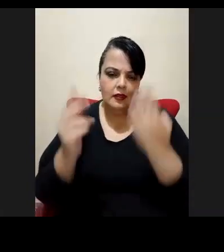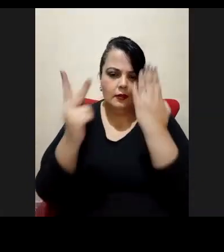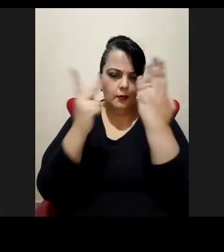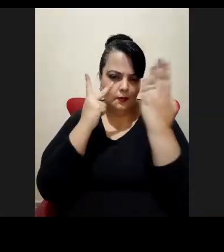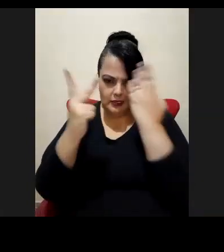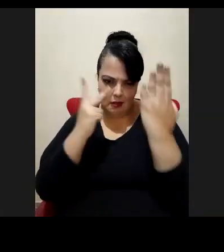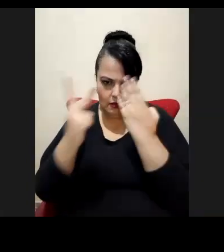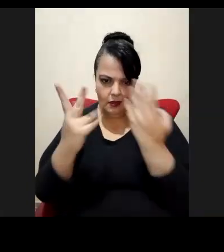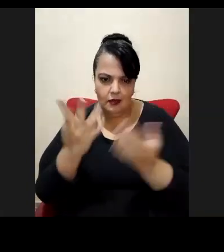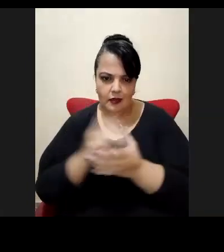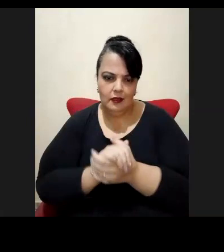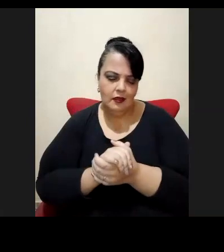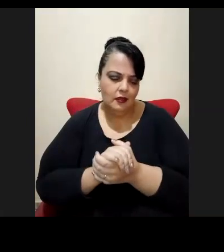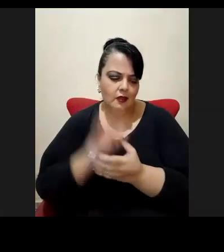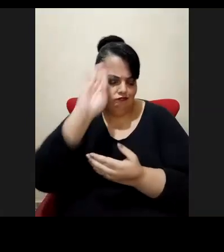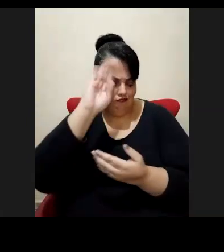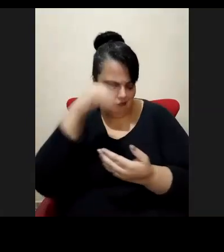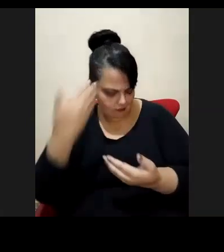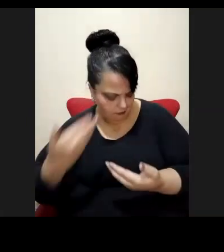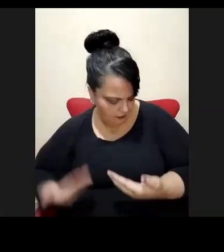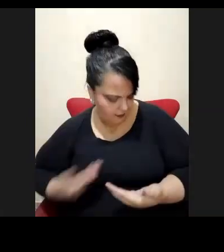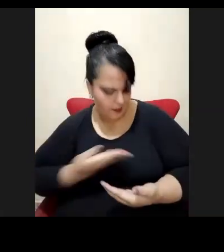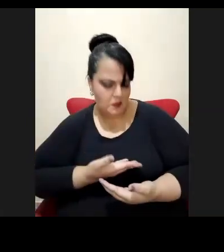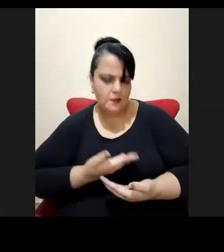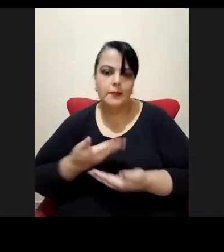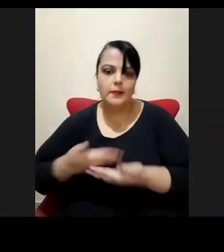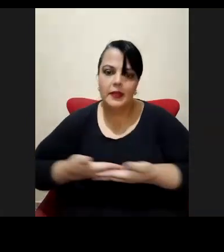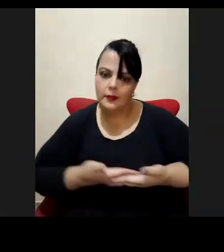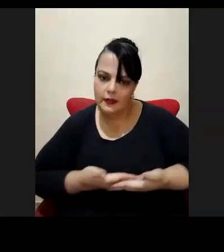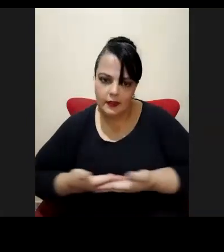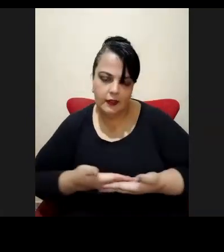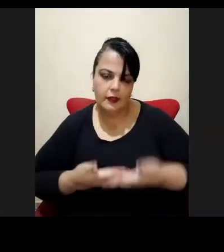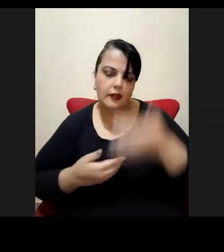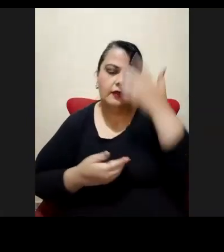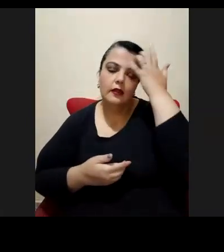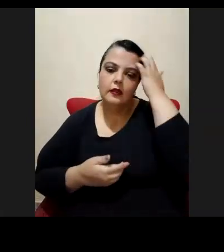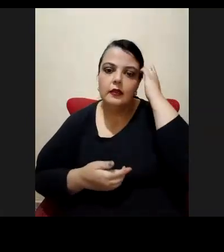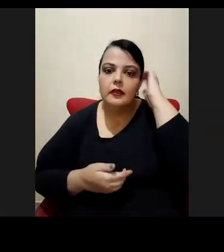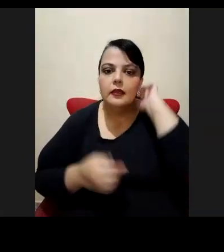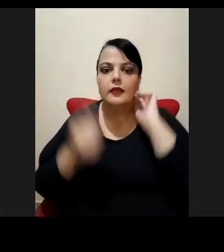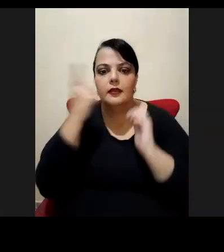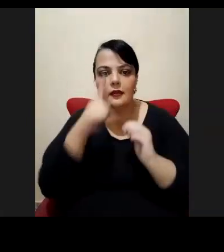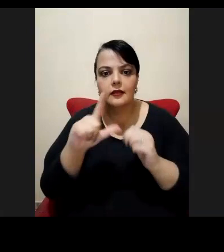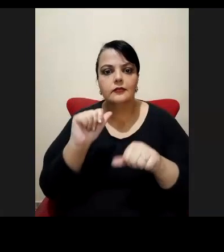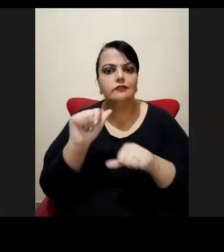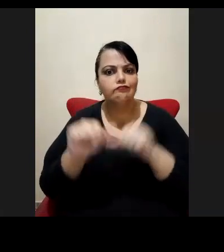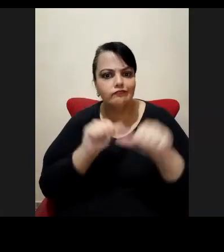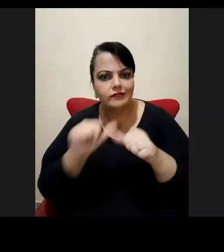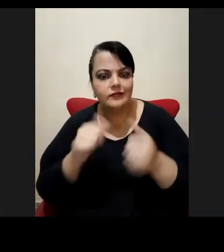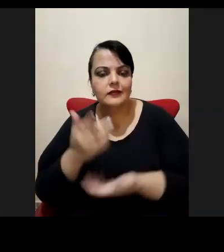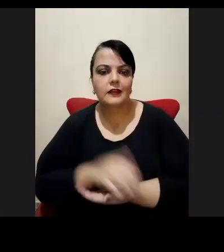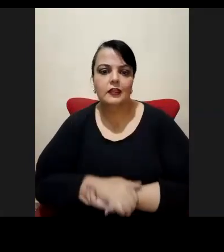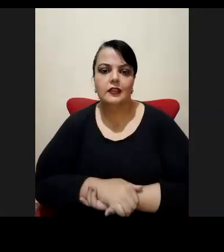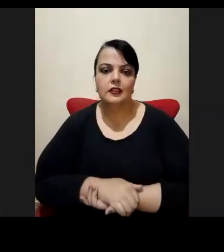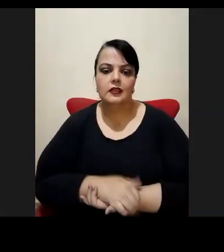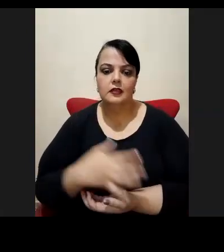da majestade, né, que o bebê representa e que ele busca, né, alcançar, mas em algum momento,